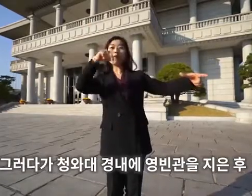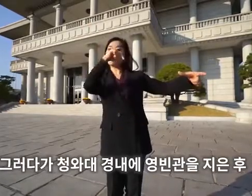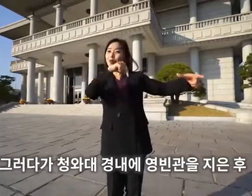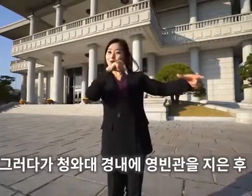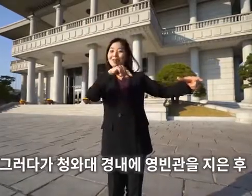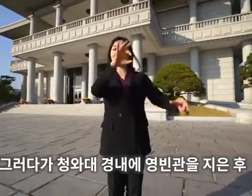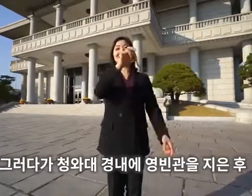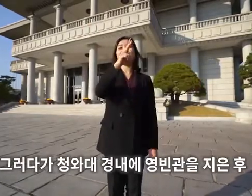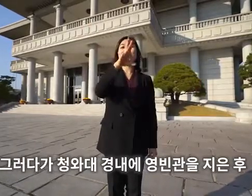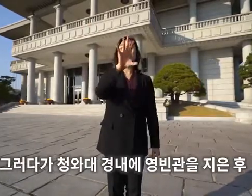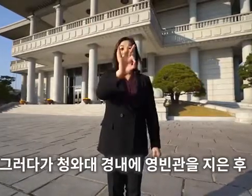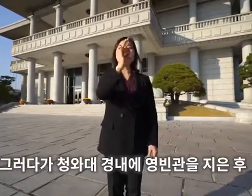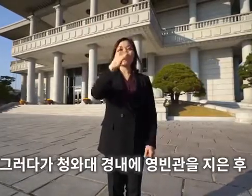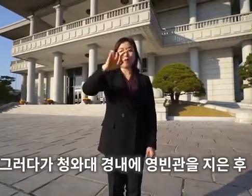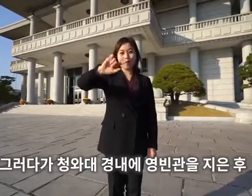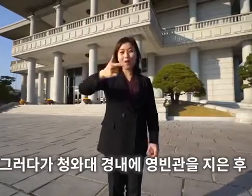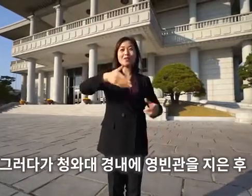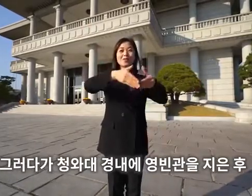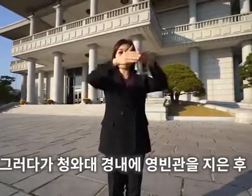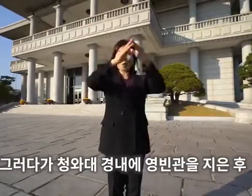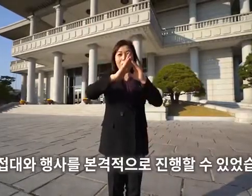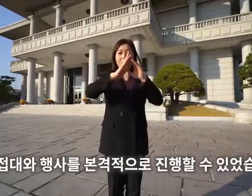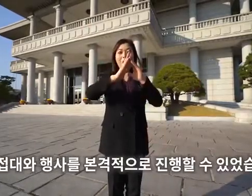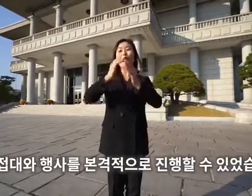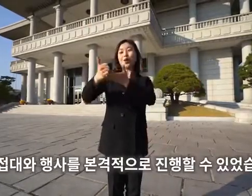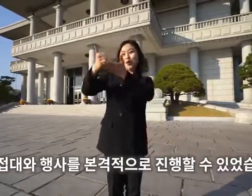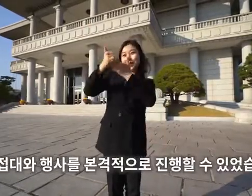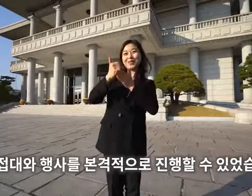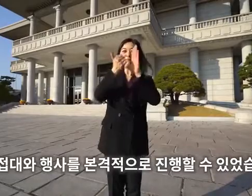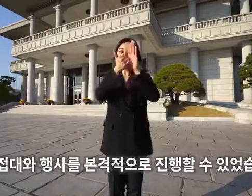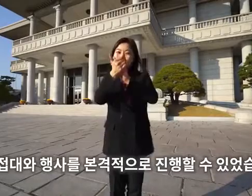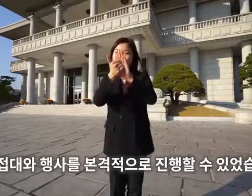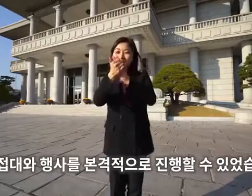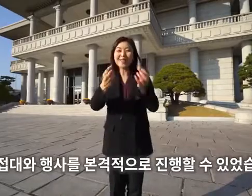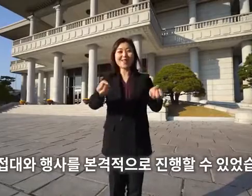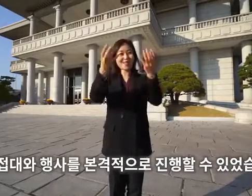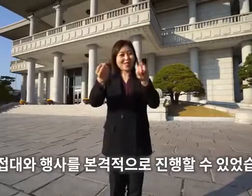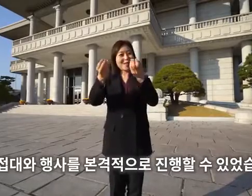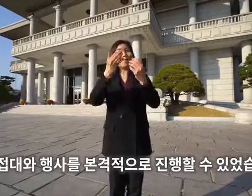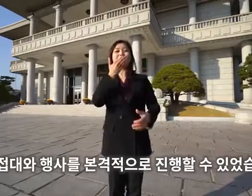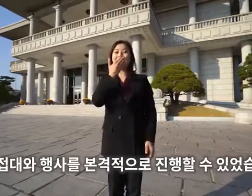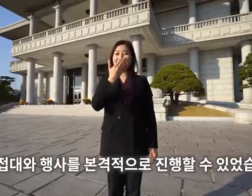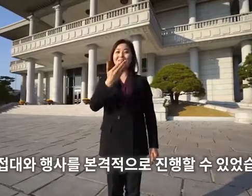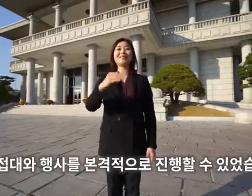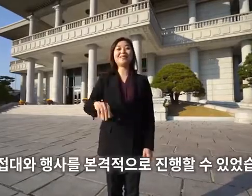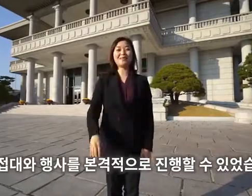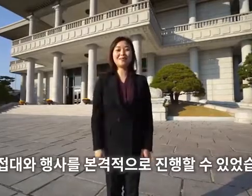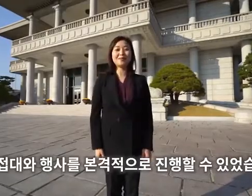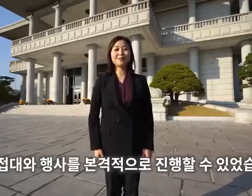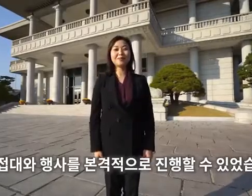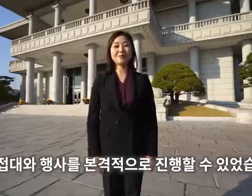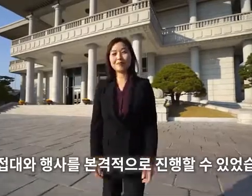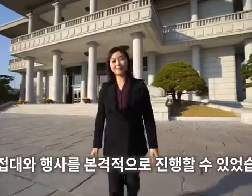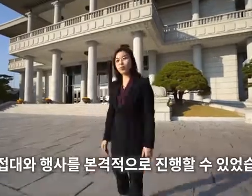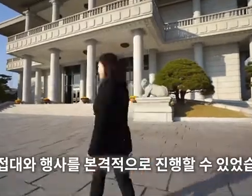경내에 영빈관을 지은 후 외빈 접대와 행사를 본격적으로 진행할 수